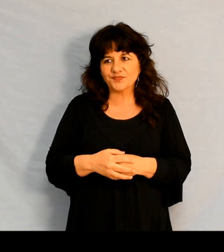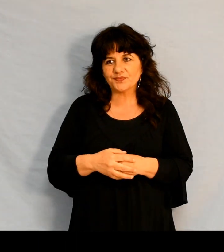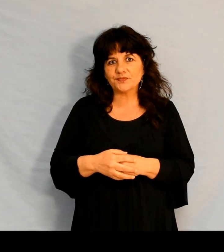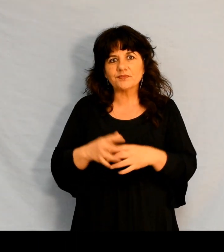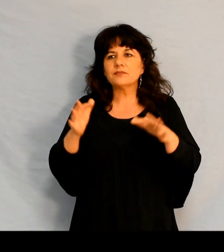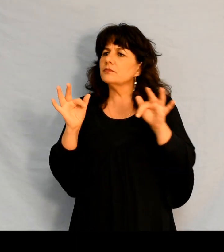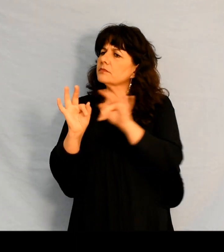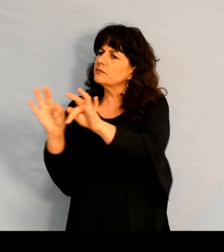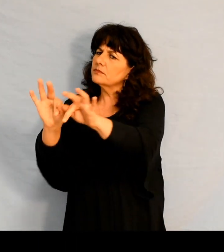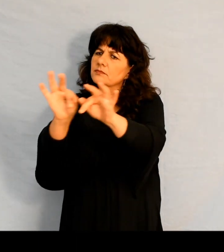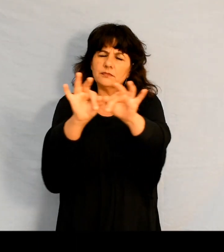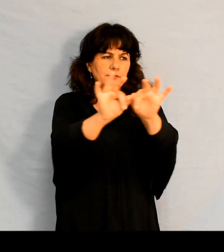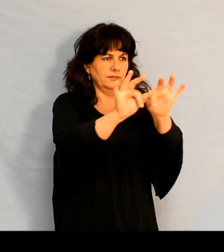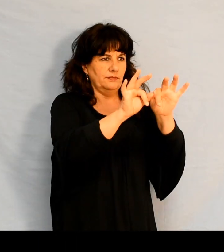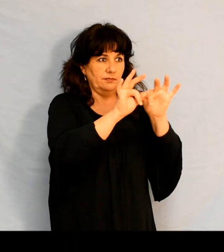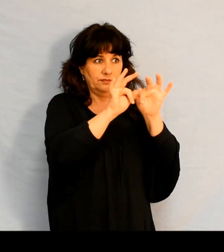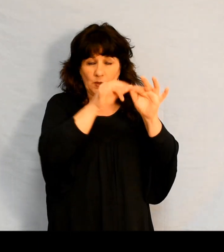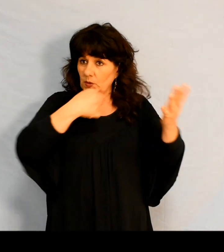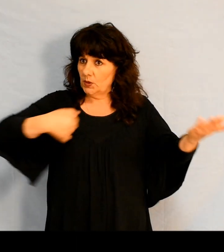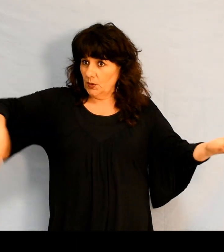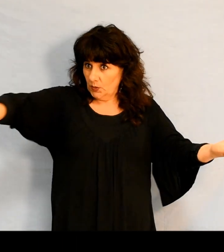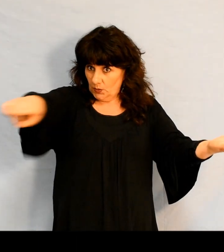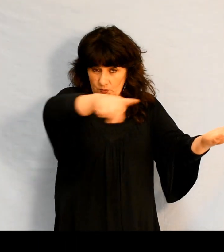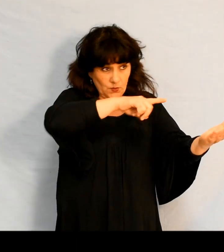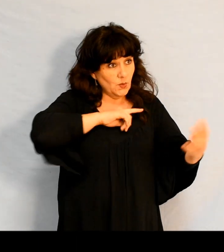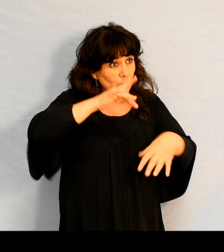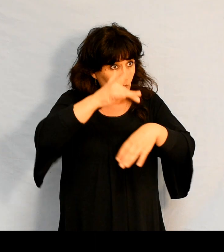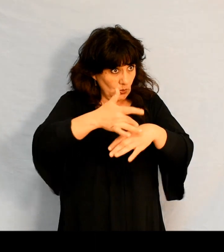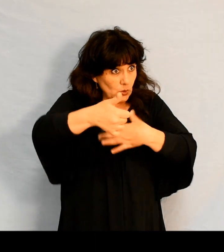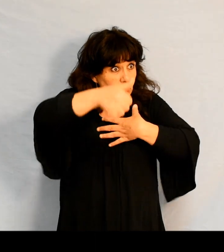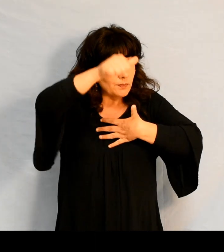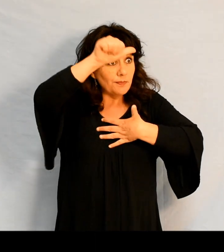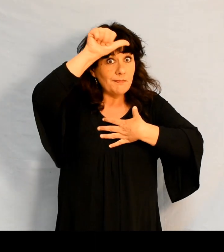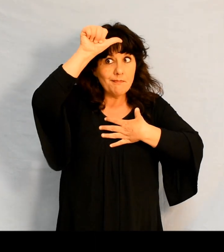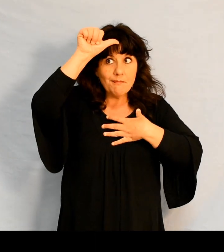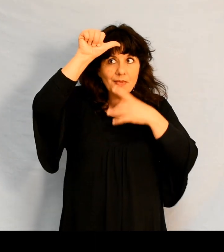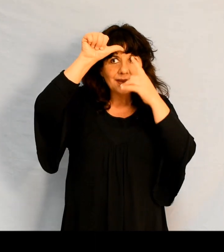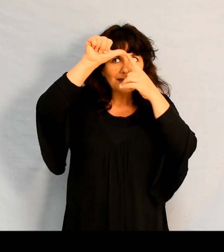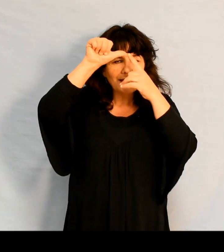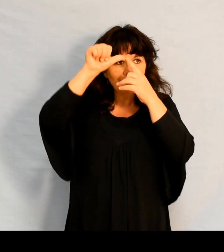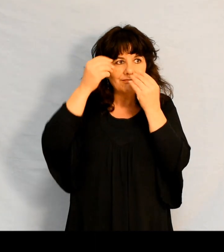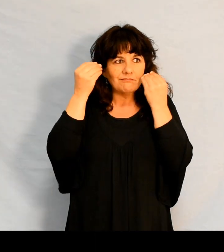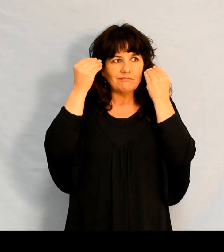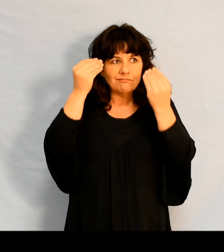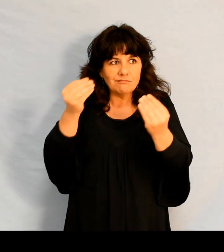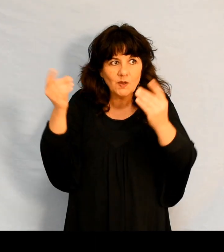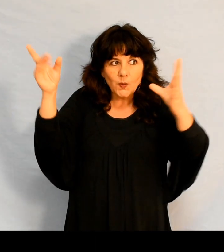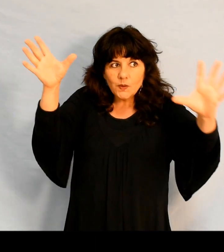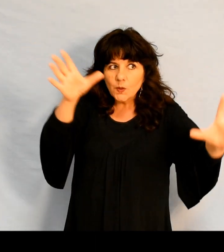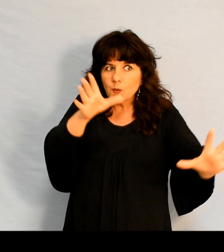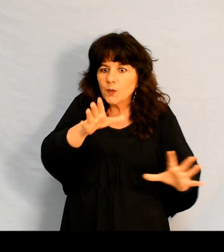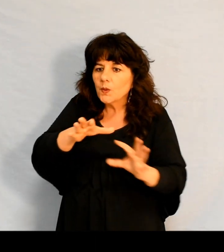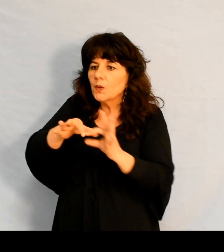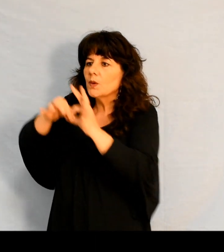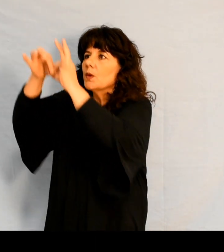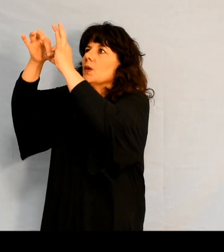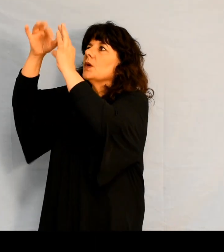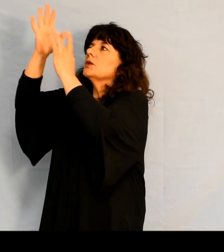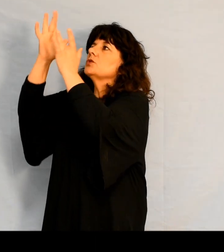Frères, nous tous qui par le baptême avons été unis au Christ, c'est à sa mort que nous avons